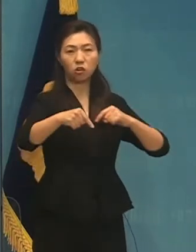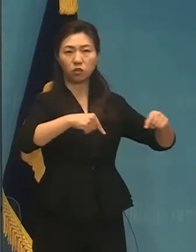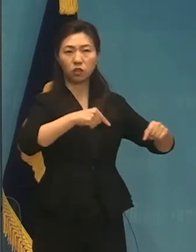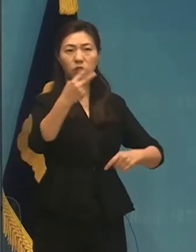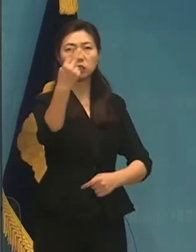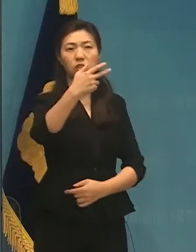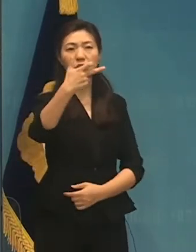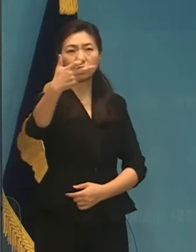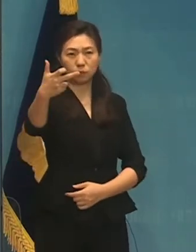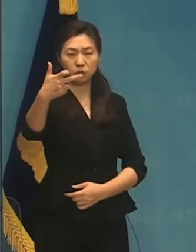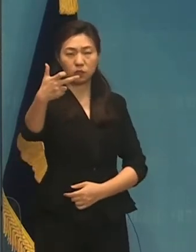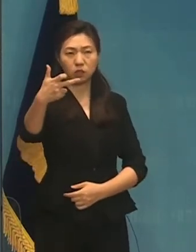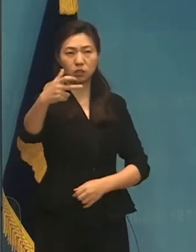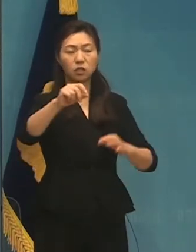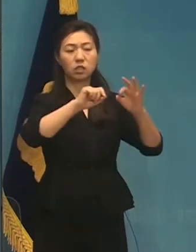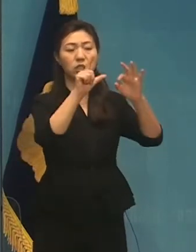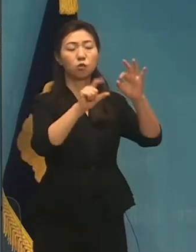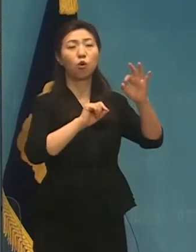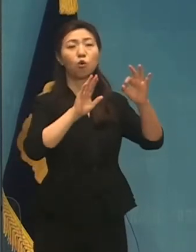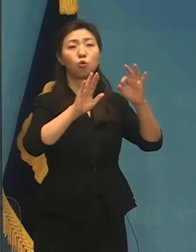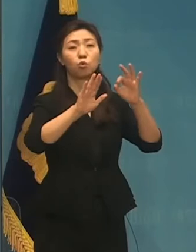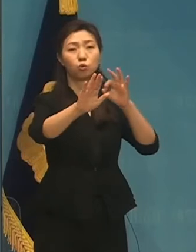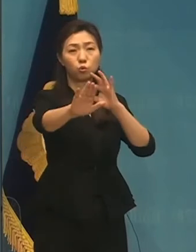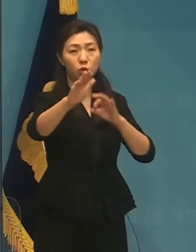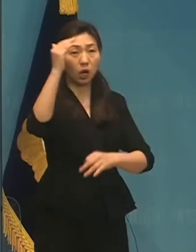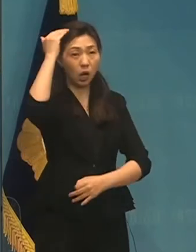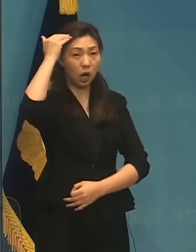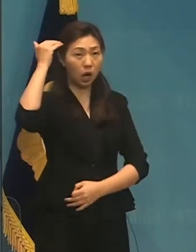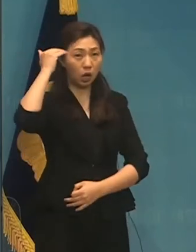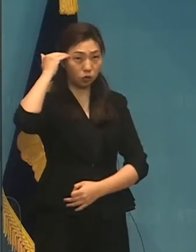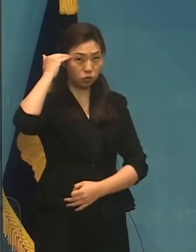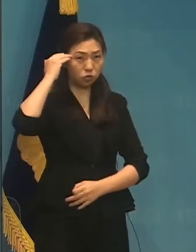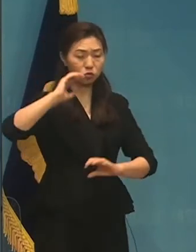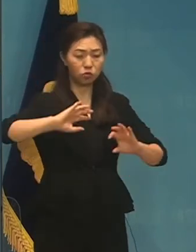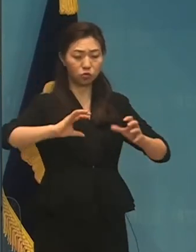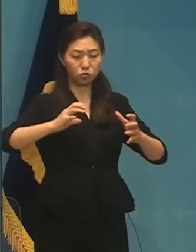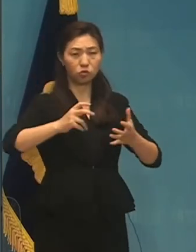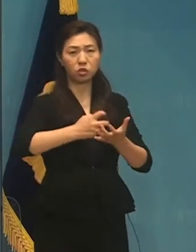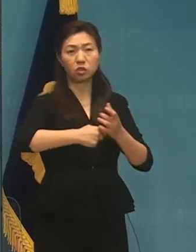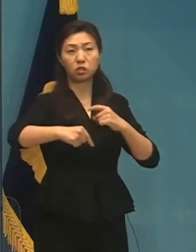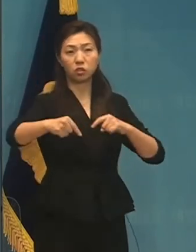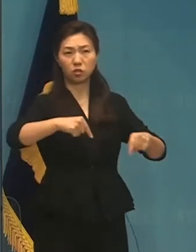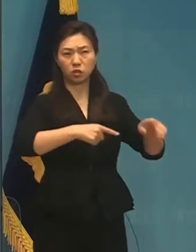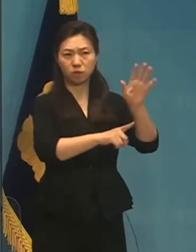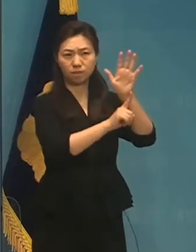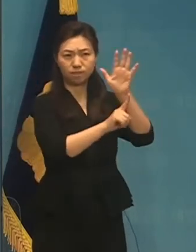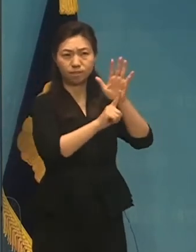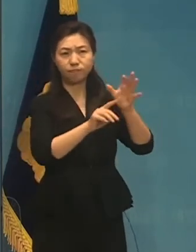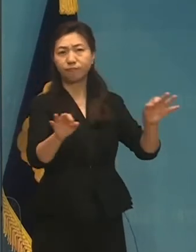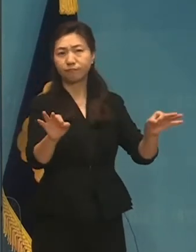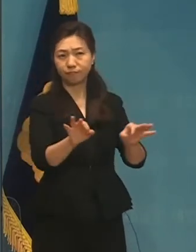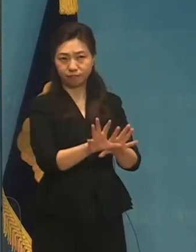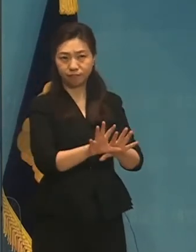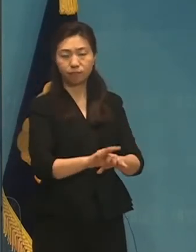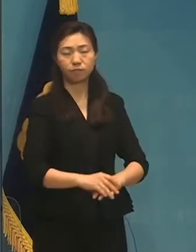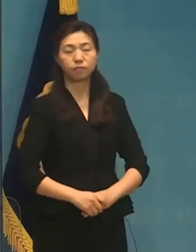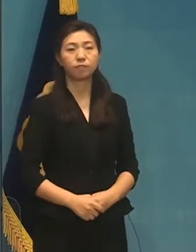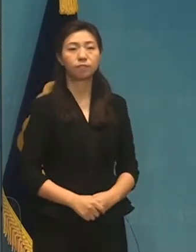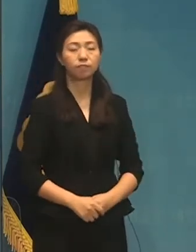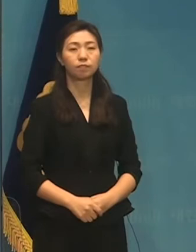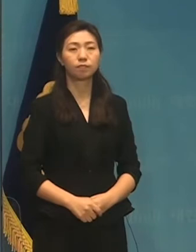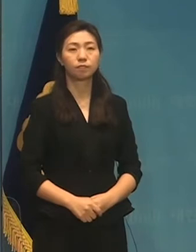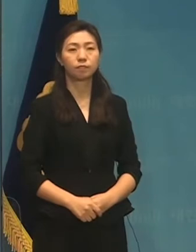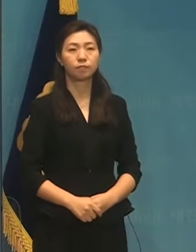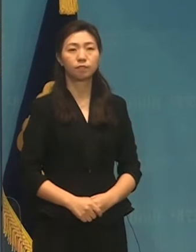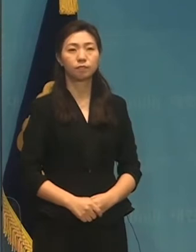2017년 10월 이후 대한민국 정책 브리핑에서 사라지고 말았습니다.